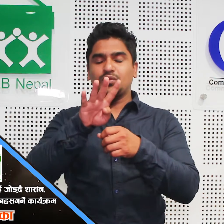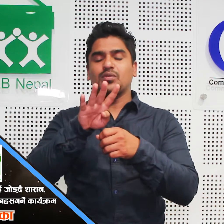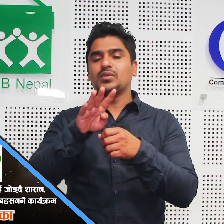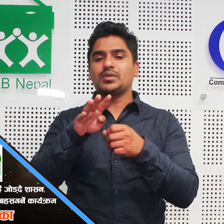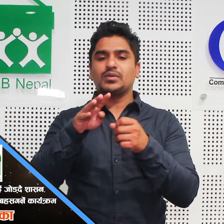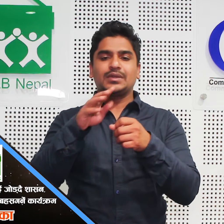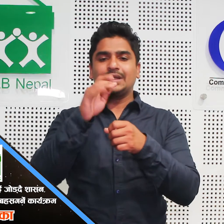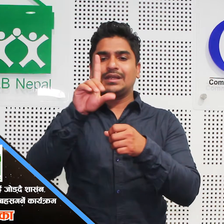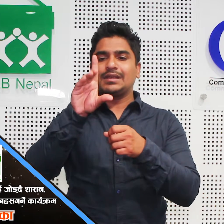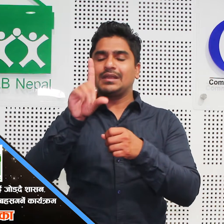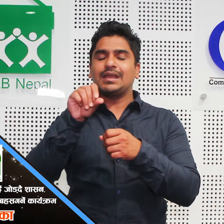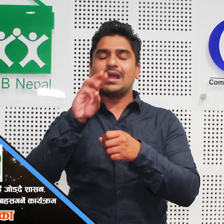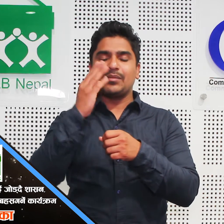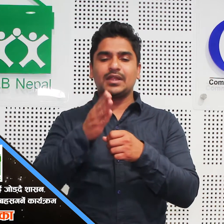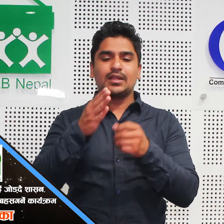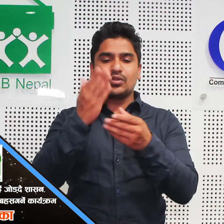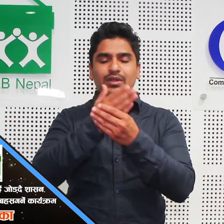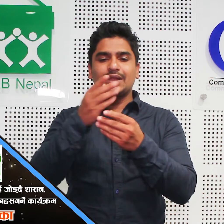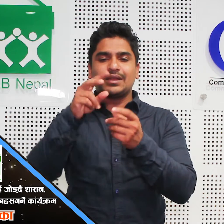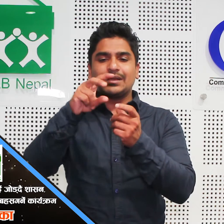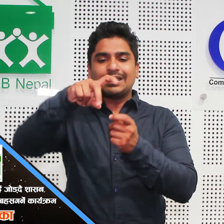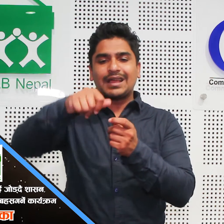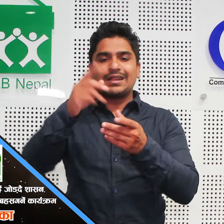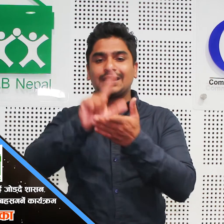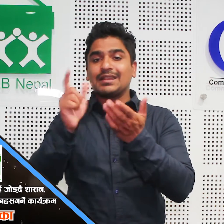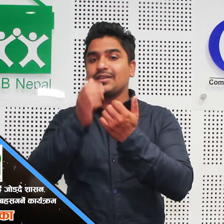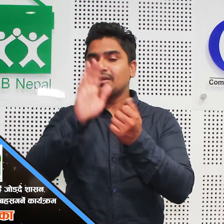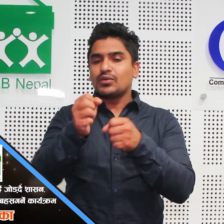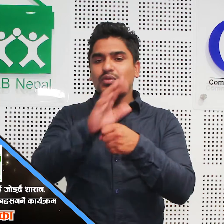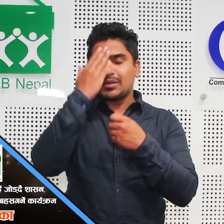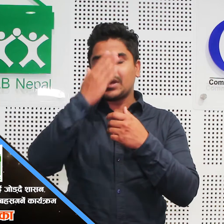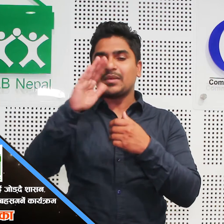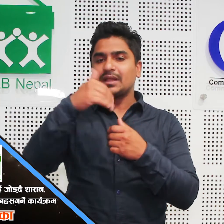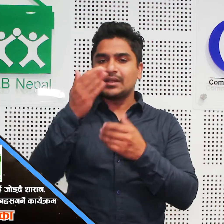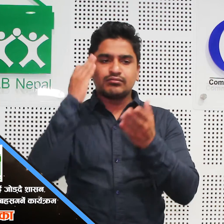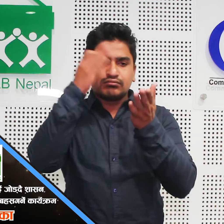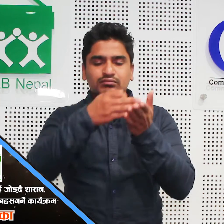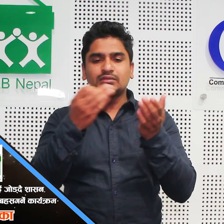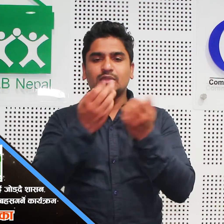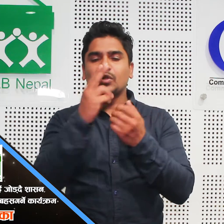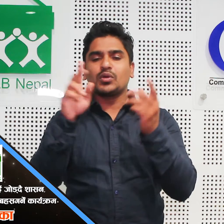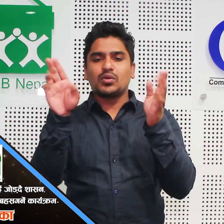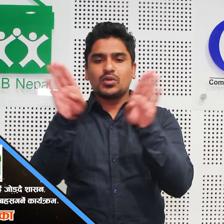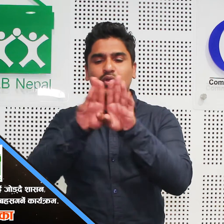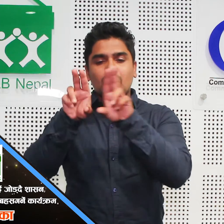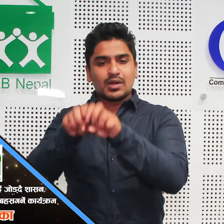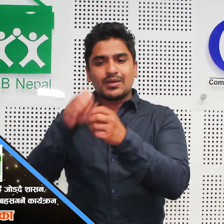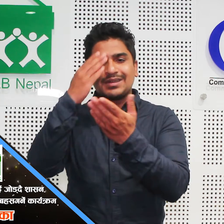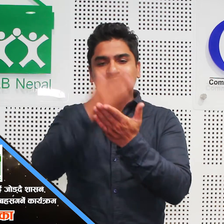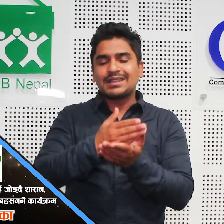डुम्रेले तरकारी र कागती खेती गर्नुहुन्छ। उहाँ पनि कोरोना महामारीलाई केन्द्रित गरेर भएको लकडाउन र निषेधाज्ञाका कारण तरकारी